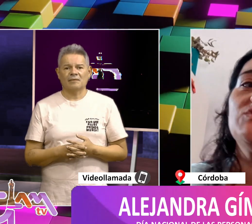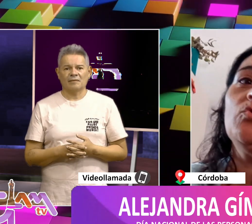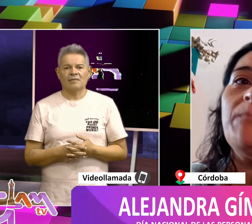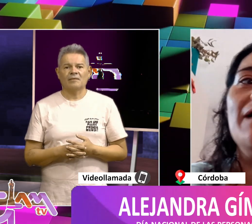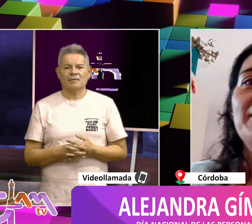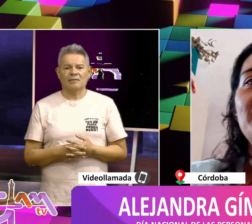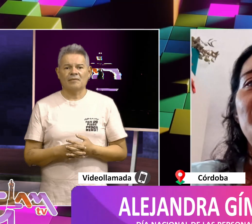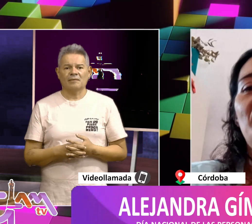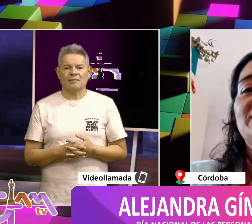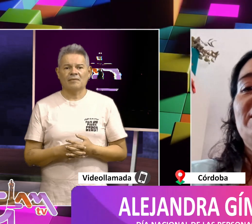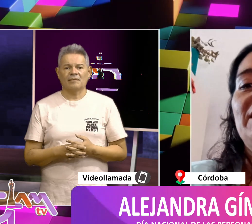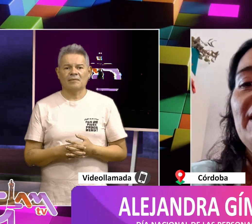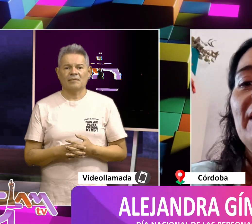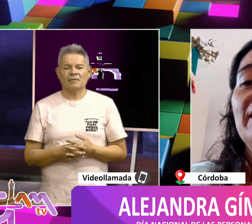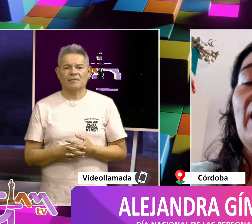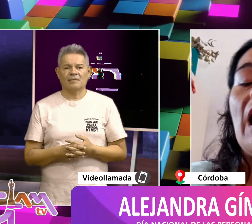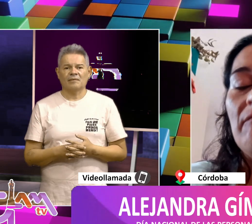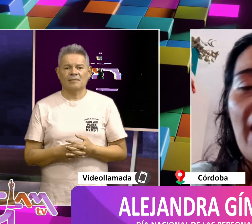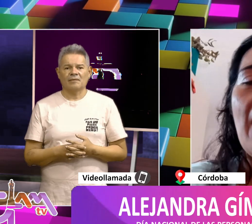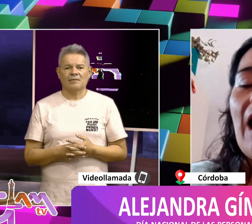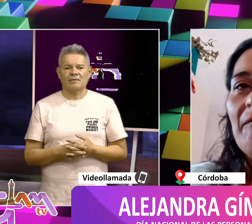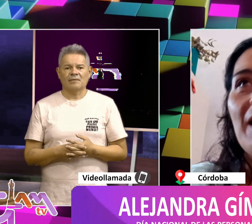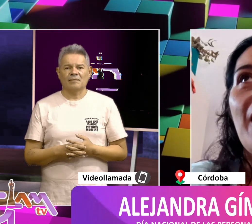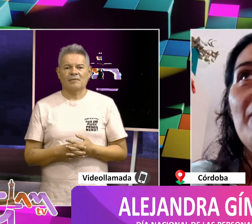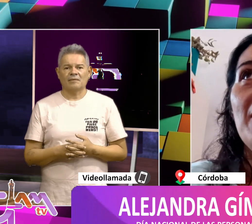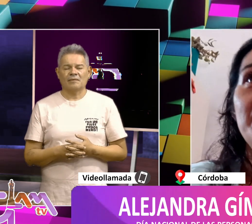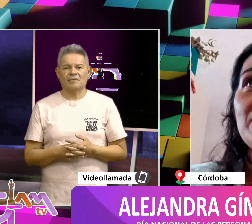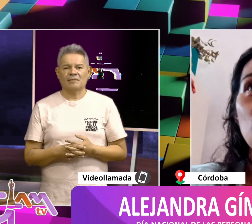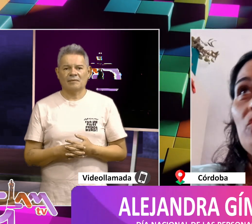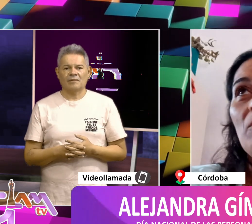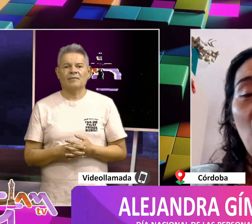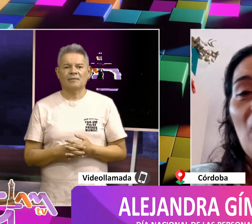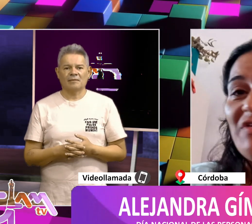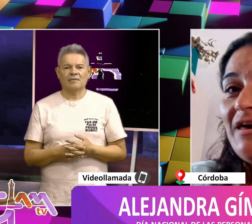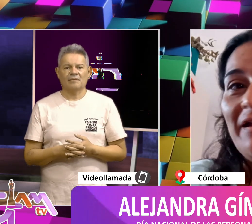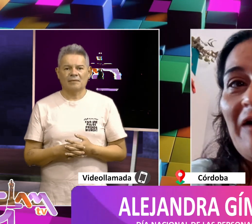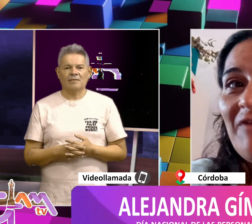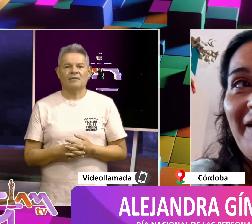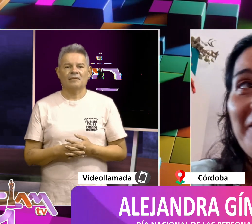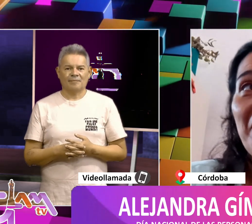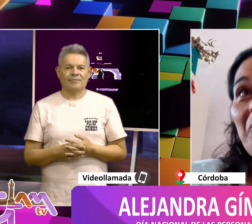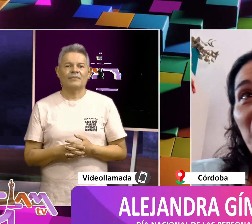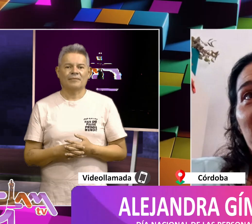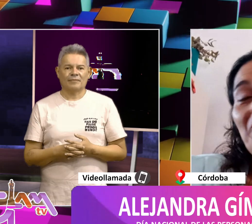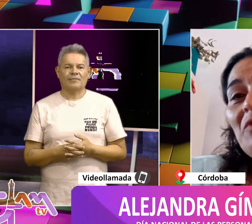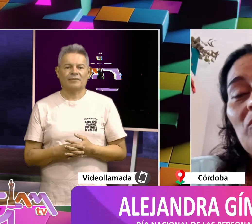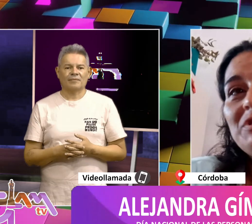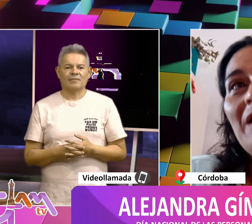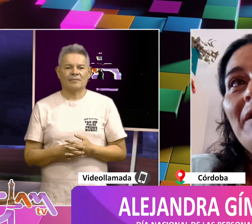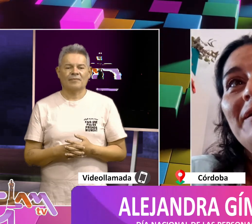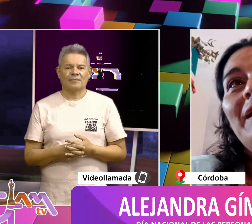cuentan que sus padres les exigían habla, habla, habla, y ellos no podían hablar porque